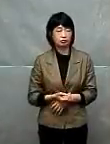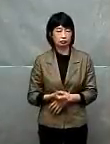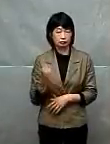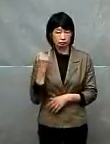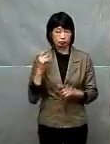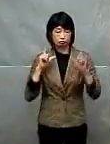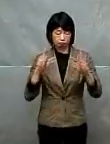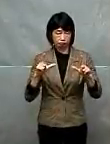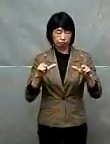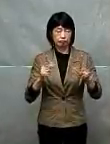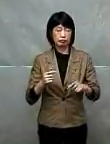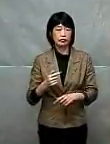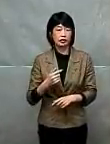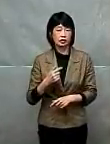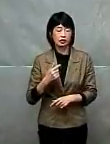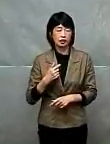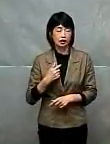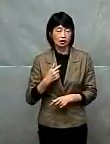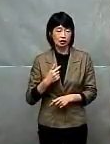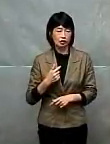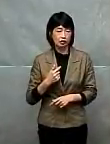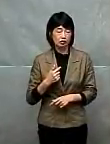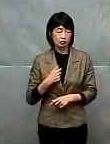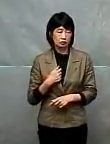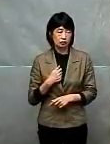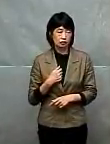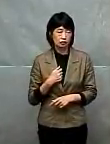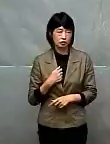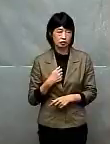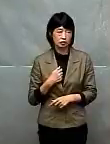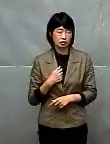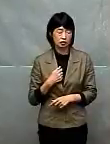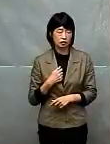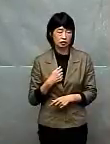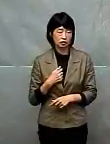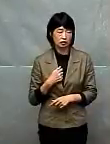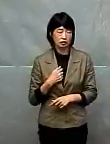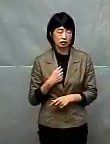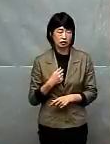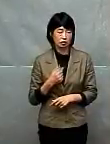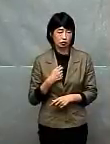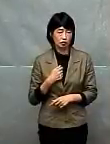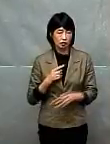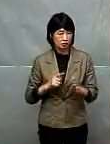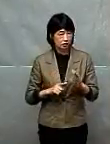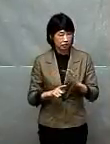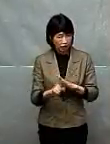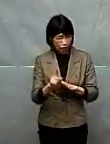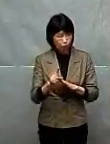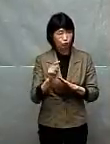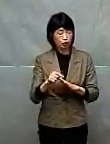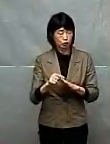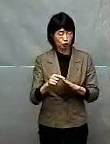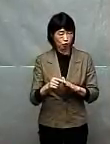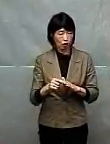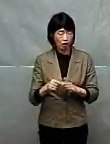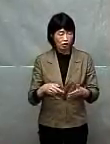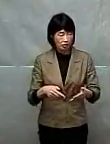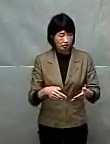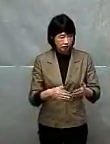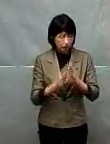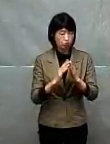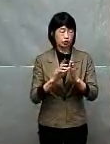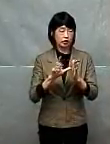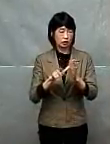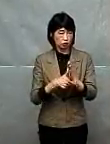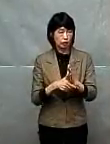になるのはやはり設立の時とその設立した次の時会から